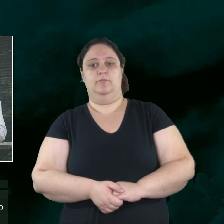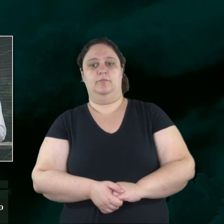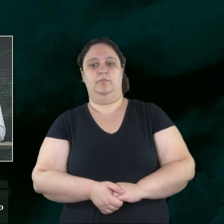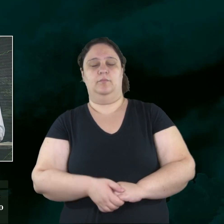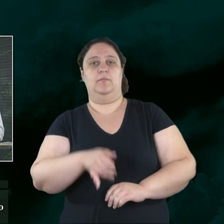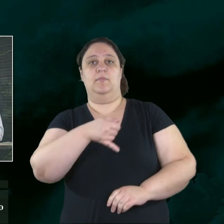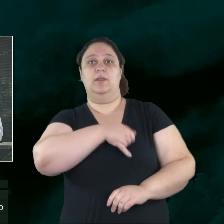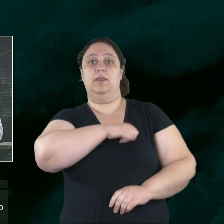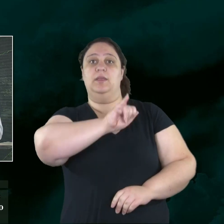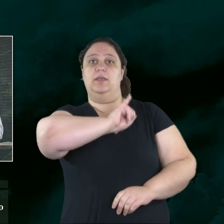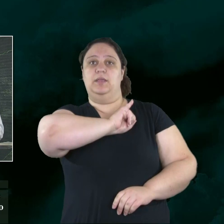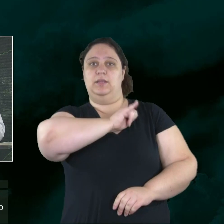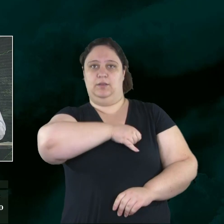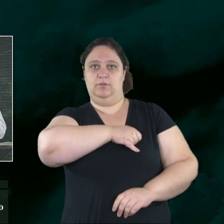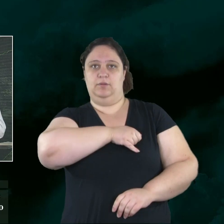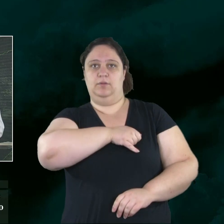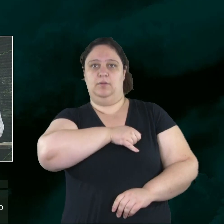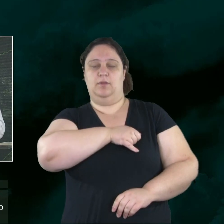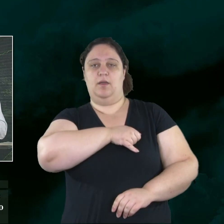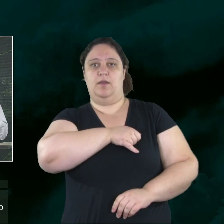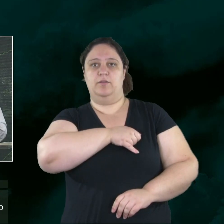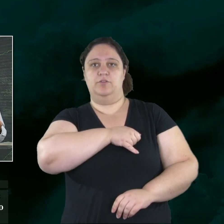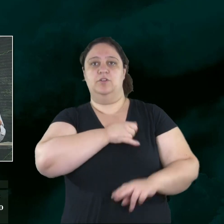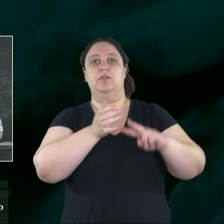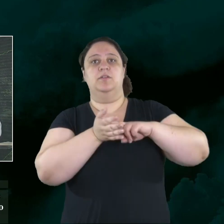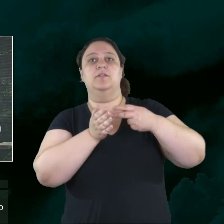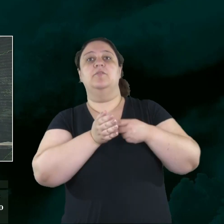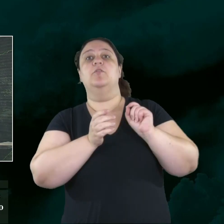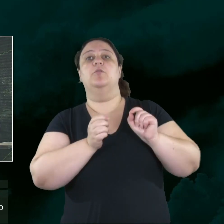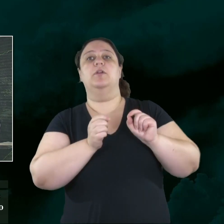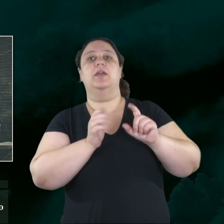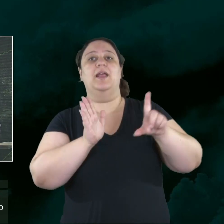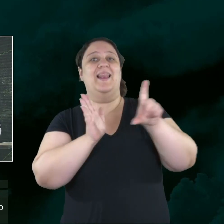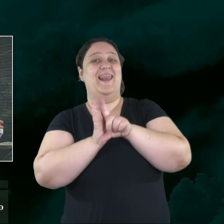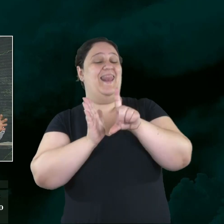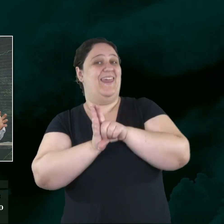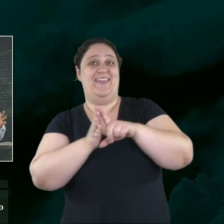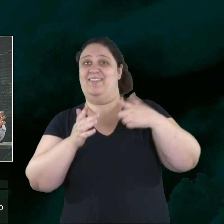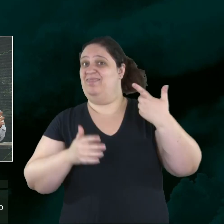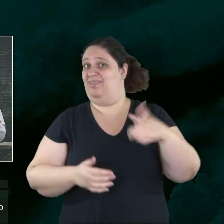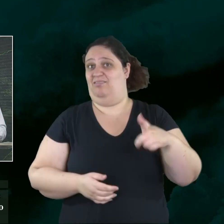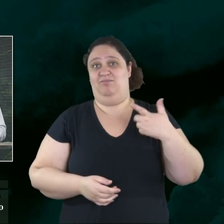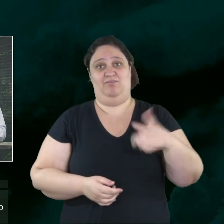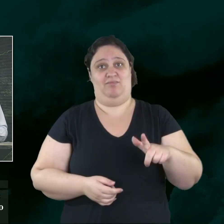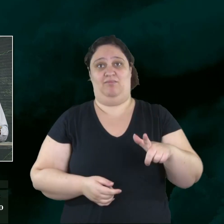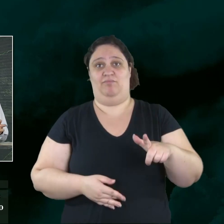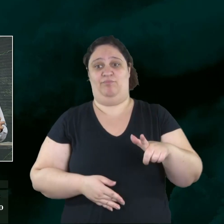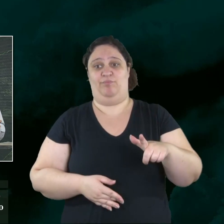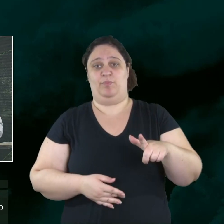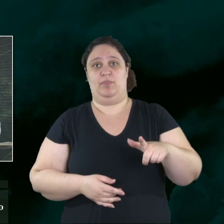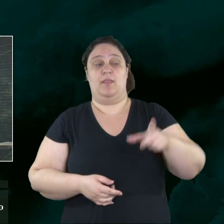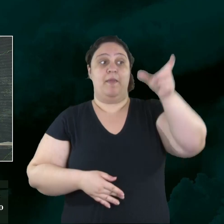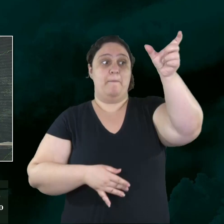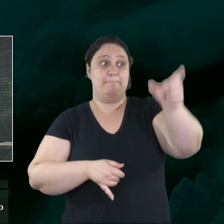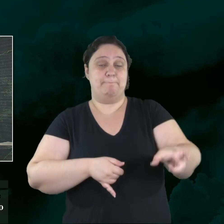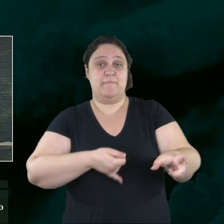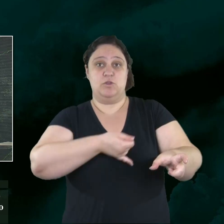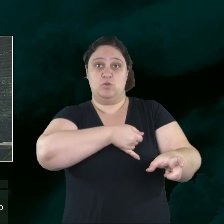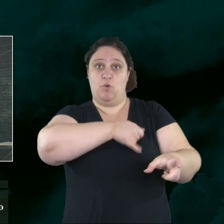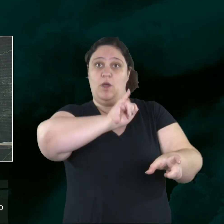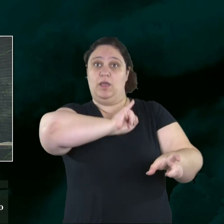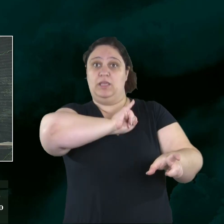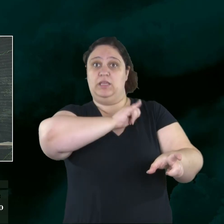é anomia, é destituição da lei, sem lei. E anomo é,